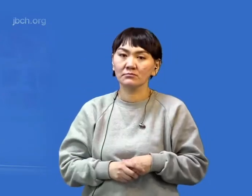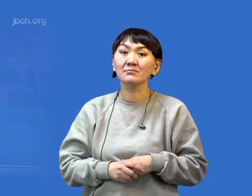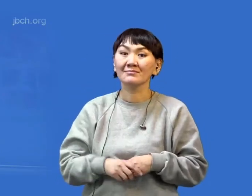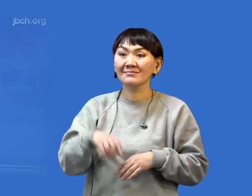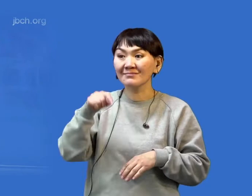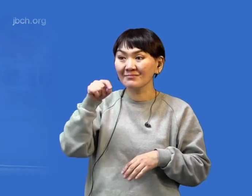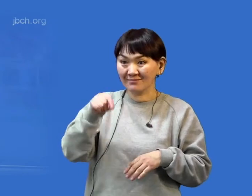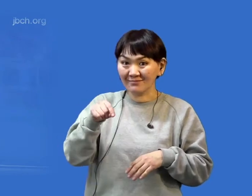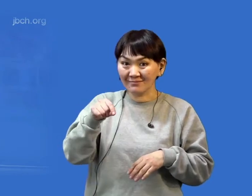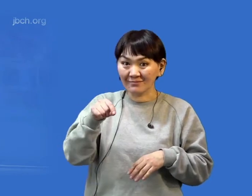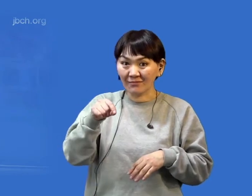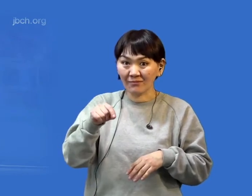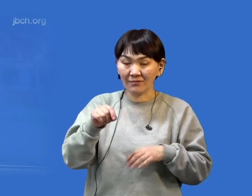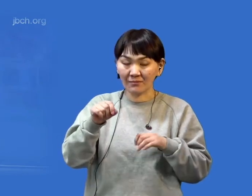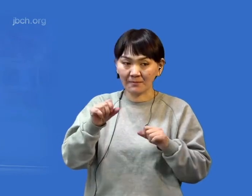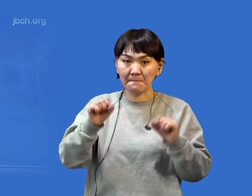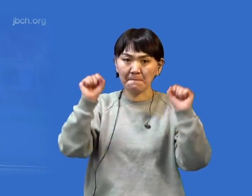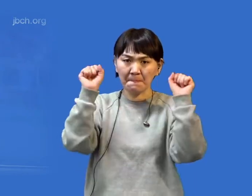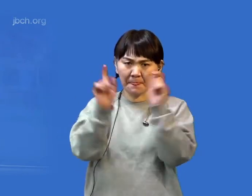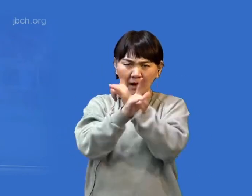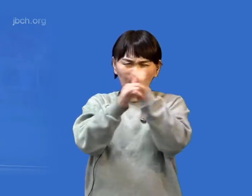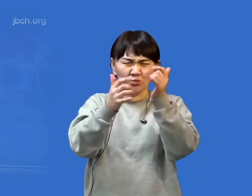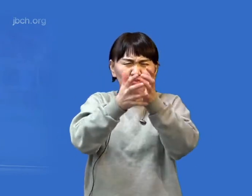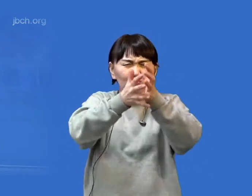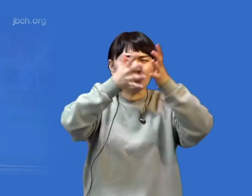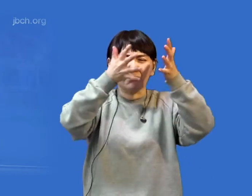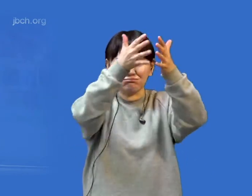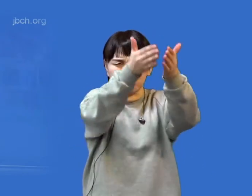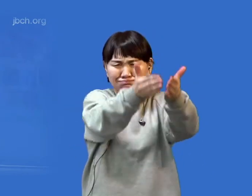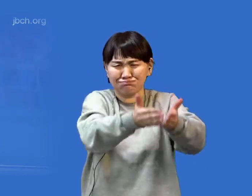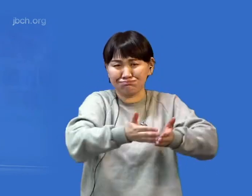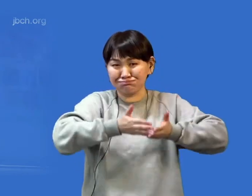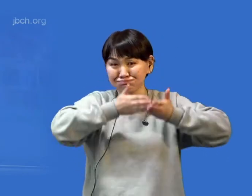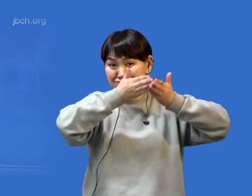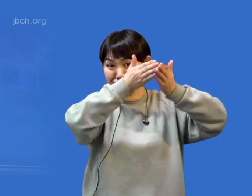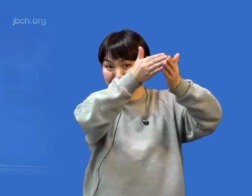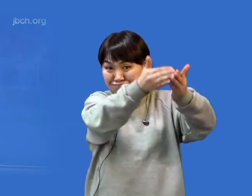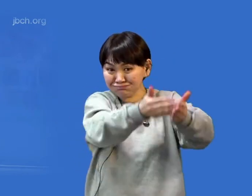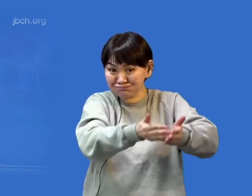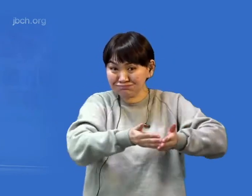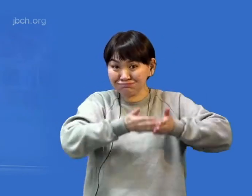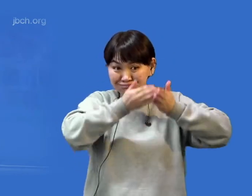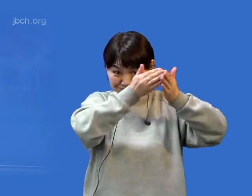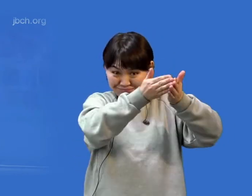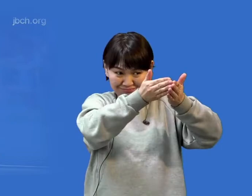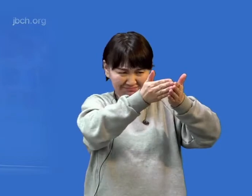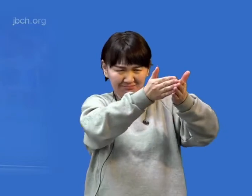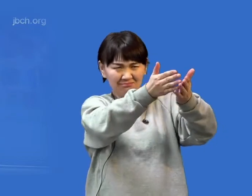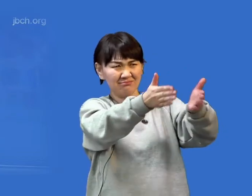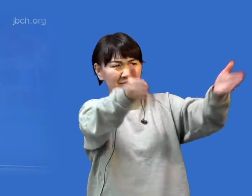хэдийгээр тийм агуу том тэр усан онгоц байдаг ч гэсэн залуурчны хүсээр явдаг аа.